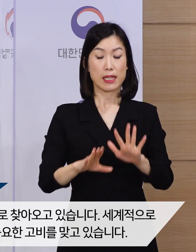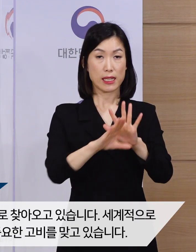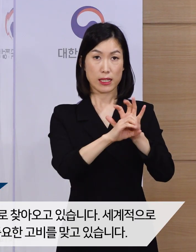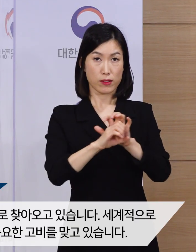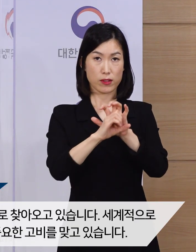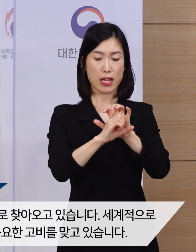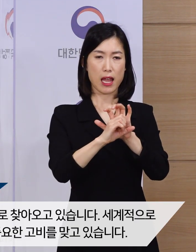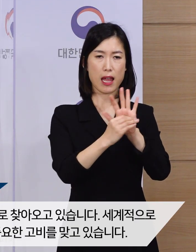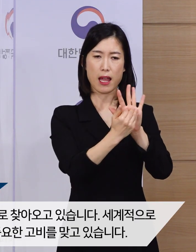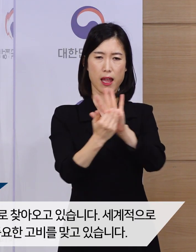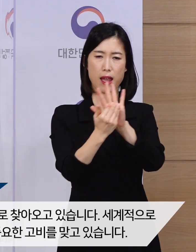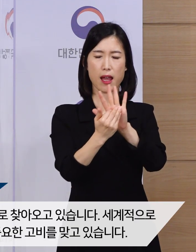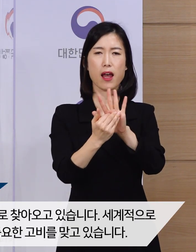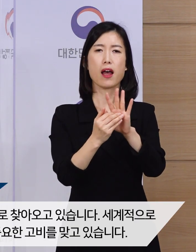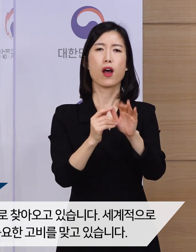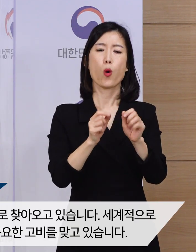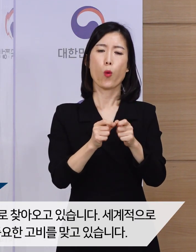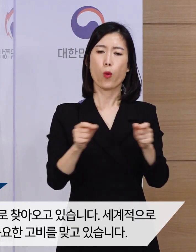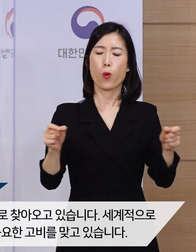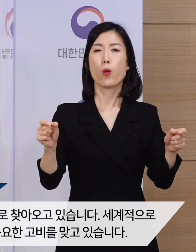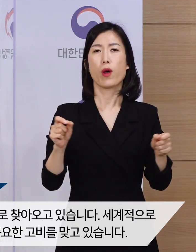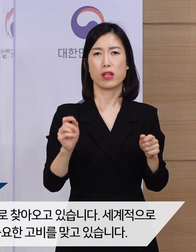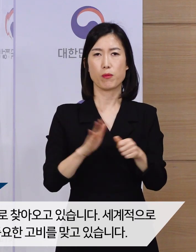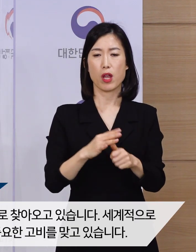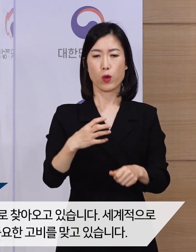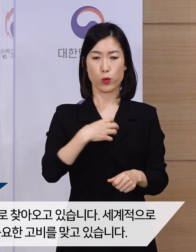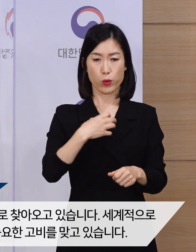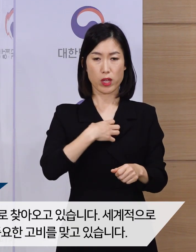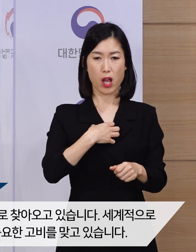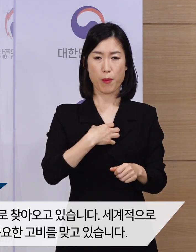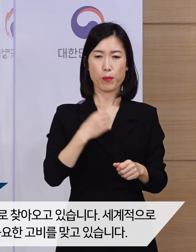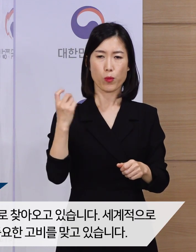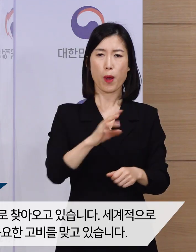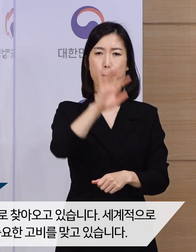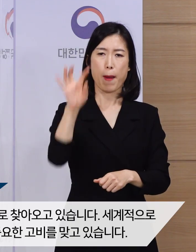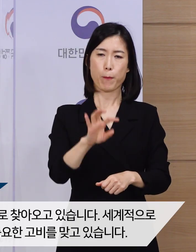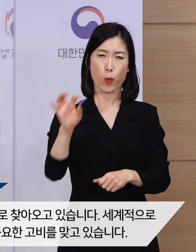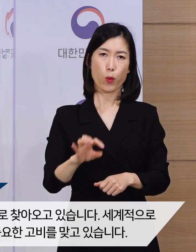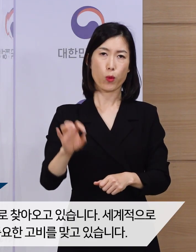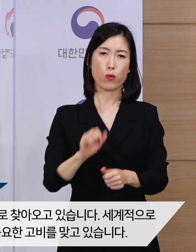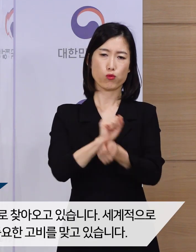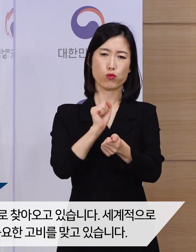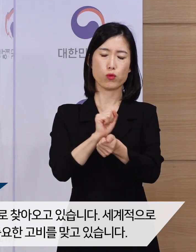코로나19 대응이 장기화되며 위기가 계속 반복적으로 찾아오고 있습니다.